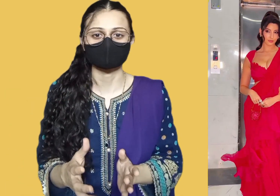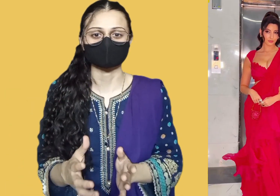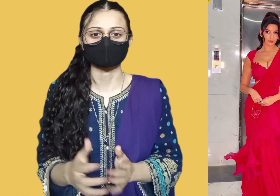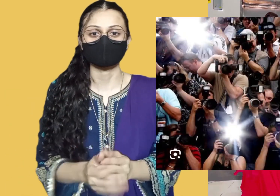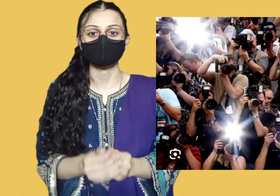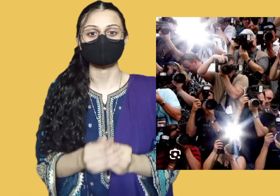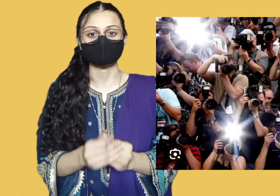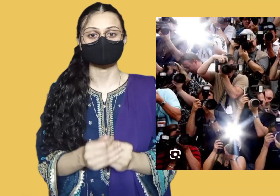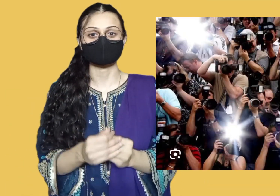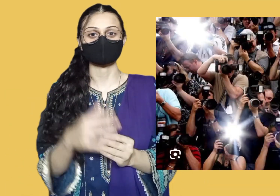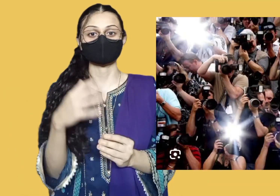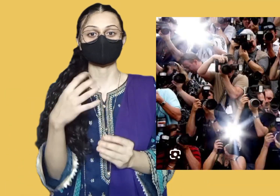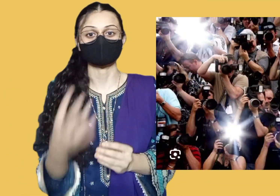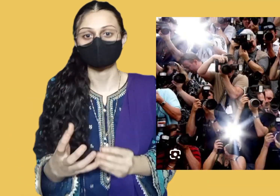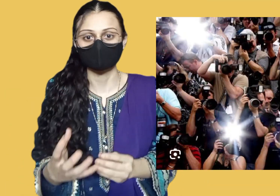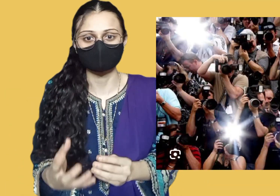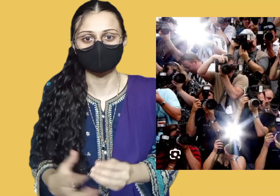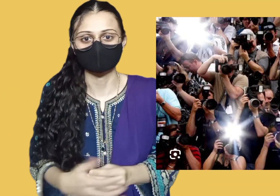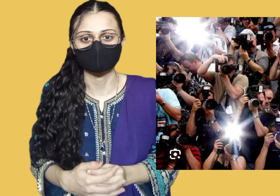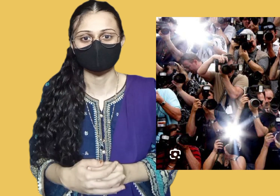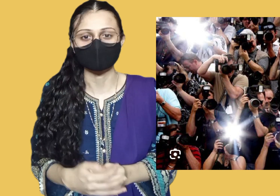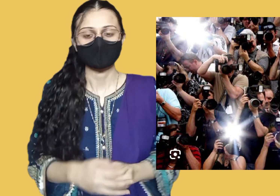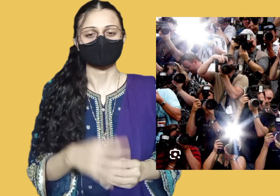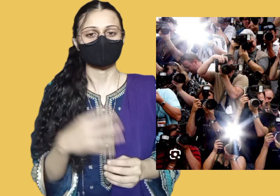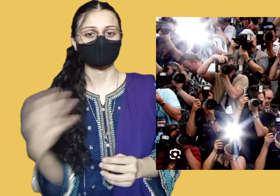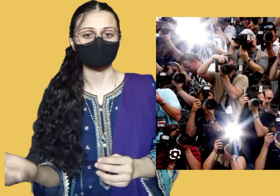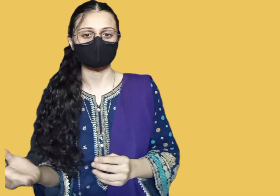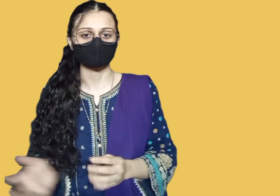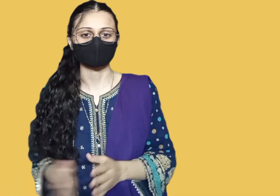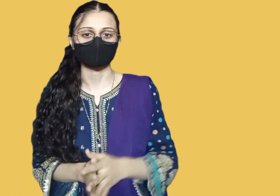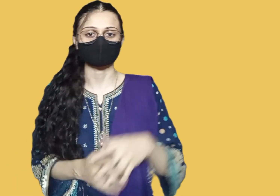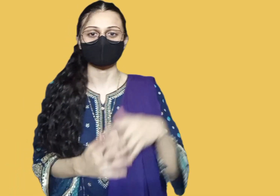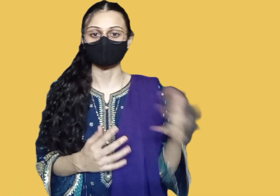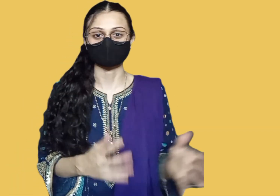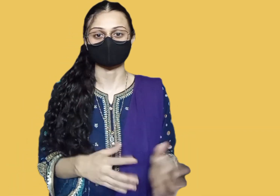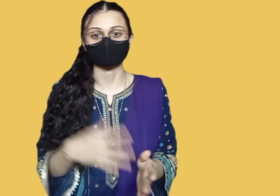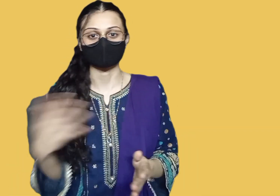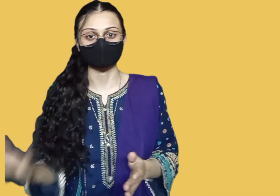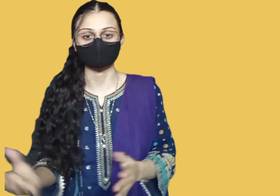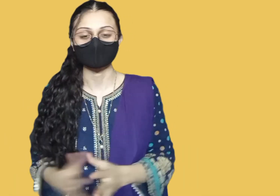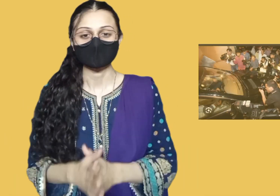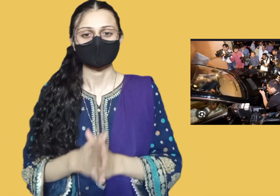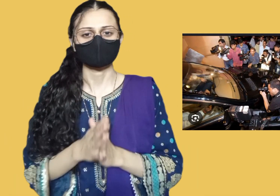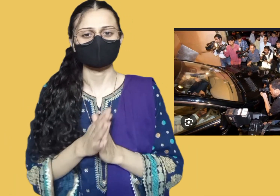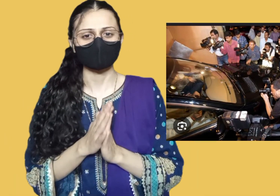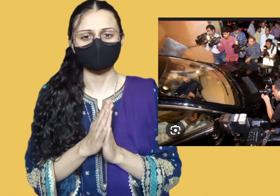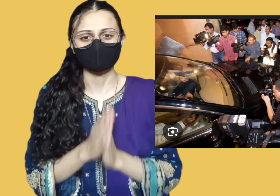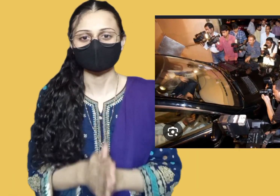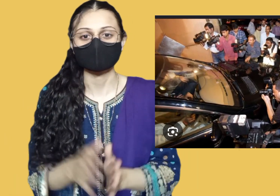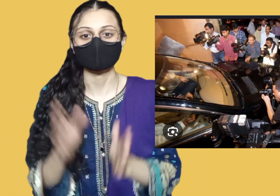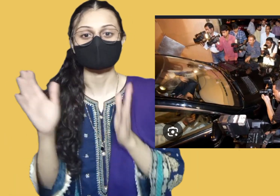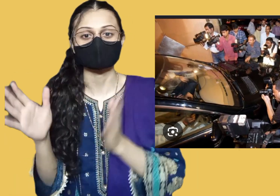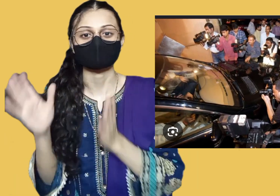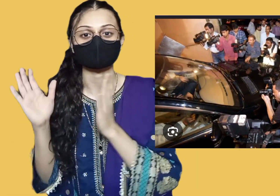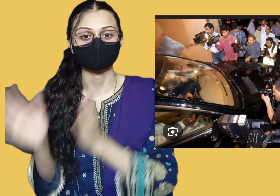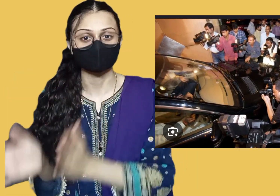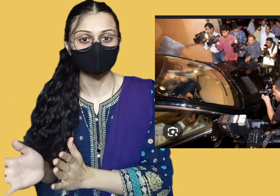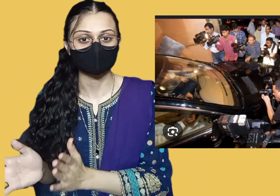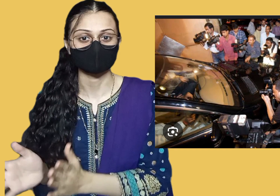जाती है और वो उनसे जो है वो इंटरव्यू लेना शुरू कर देती हैं कि आप कहाँ जा रहे हैं, क्या कर रहे हैं, ये वो। तो वो आपको पता है कि वो सब कुछ फेक टीम है,